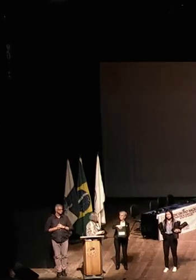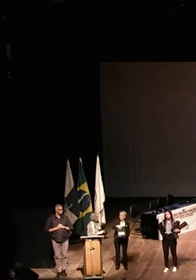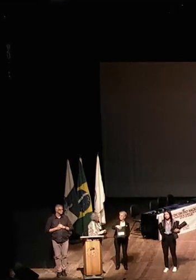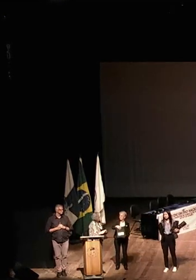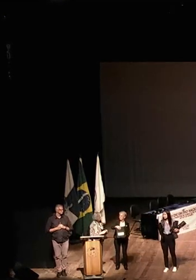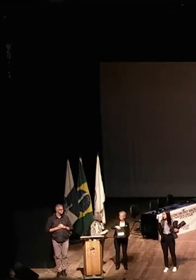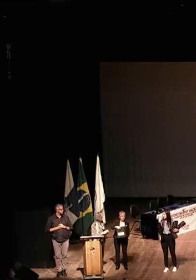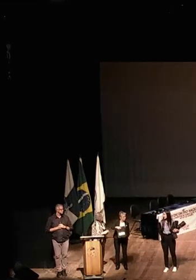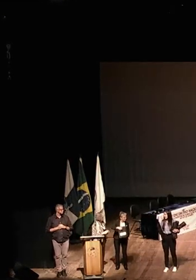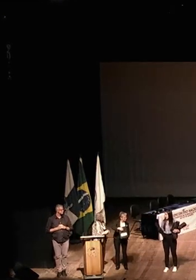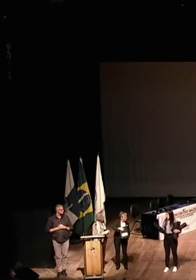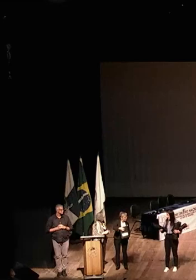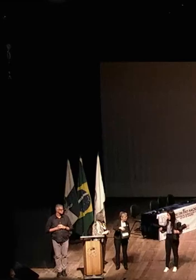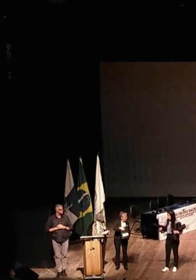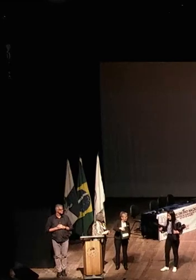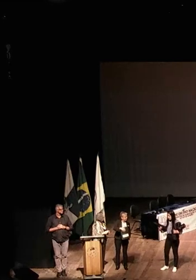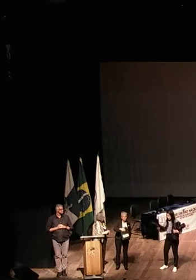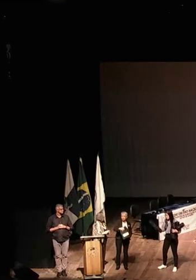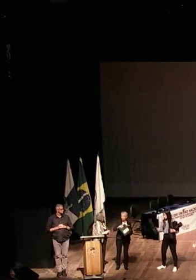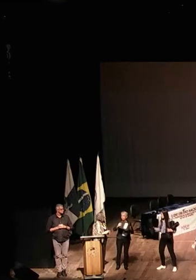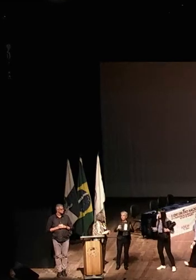agora é o quê